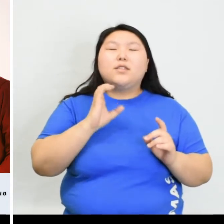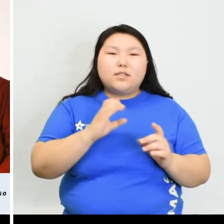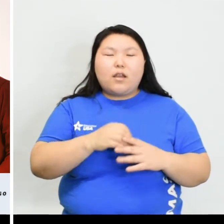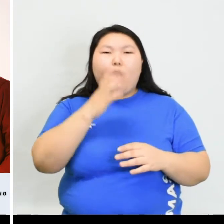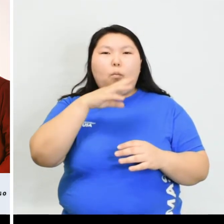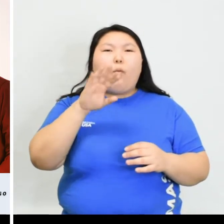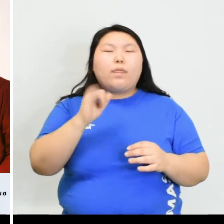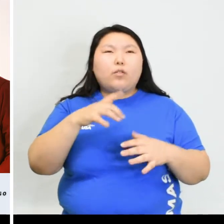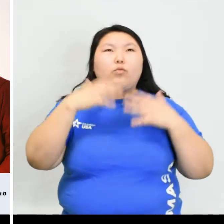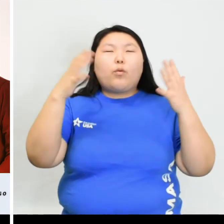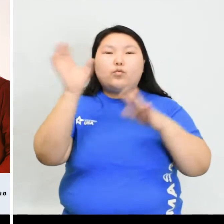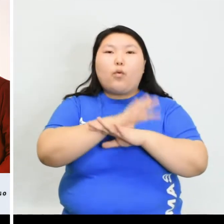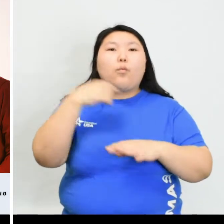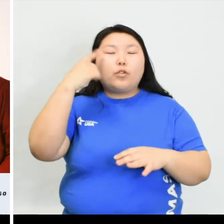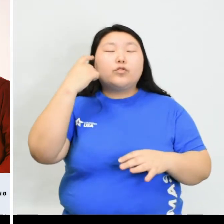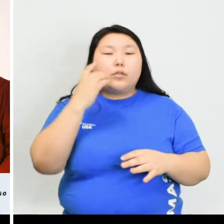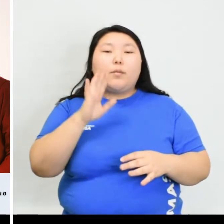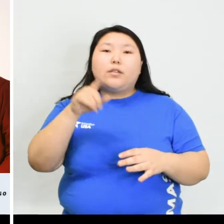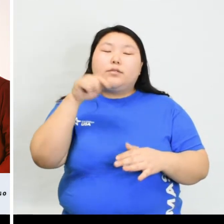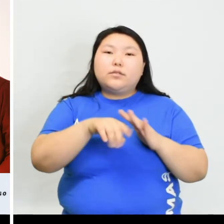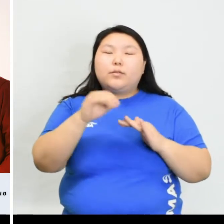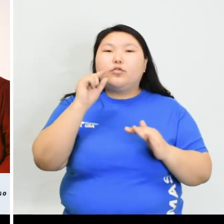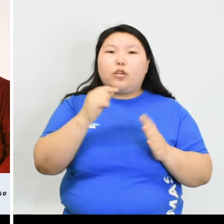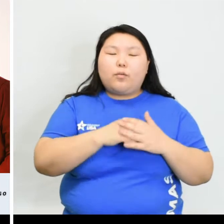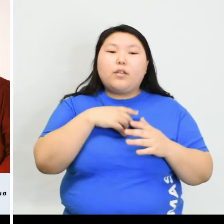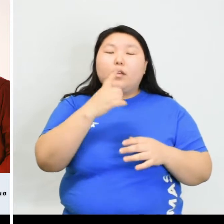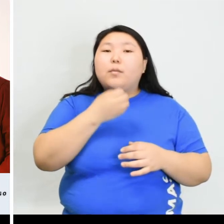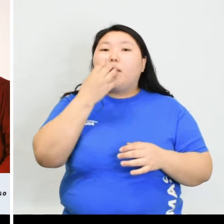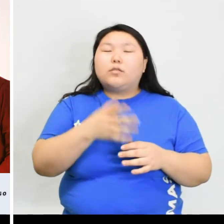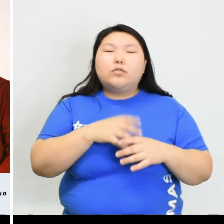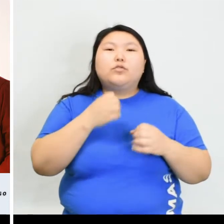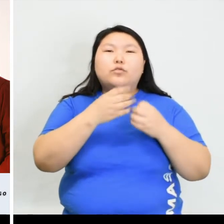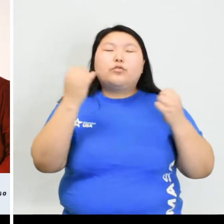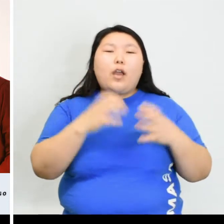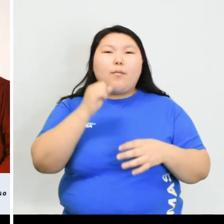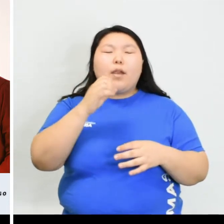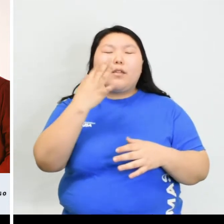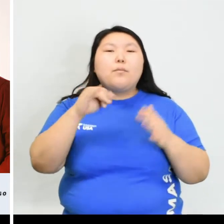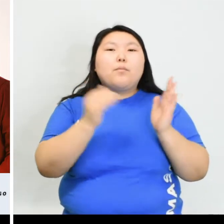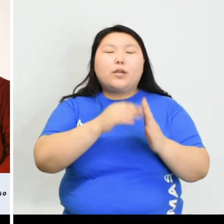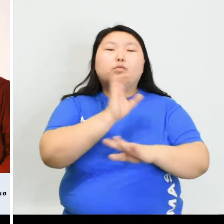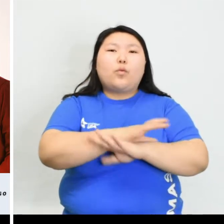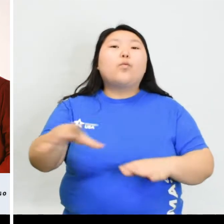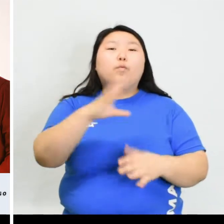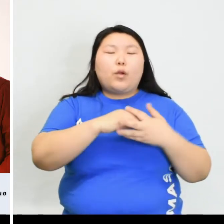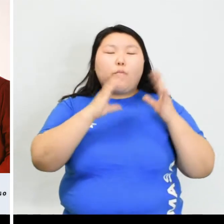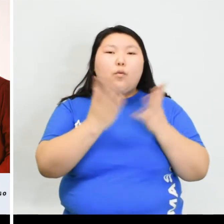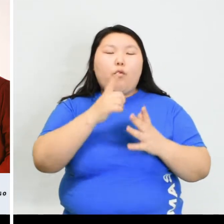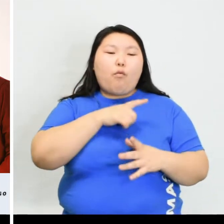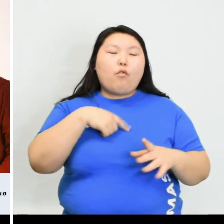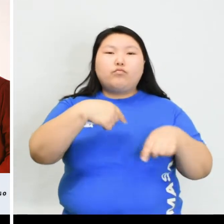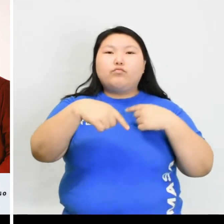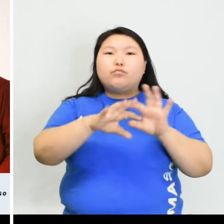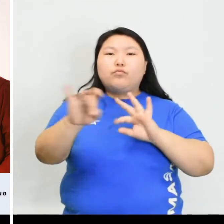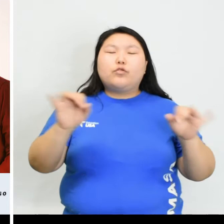нэг мундаг мундаг сургууль боддог. Тэрэн дээр бас нэг жоохон нэг юм нэг юм хэлэхэд зөндөө Америкч хэдэн мянган сургуультай. Бүгдээрээ